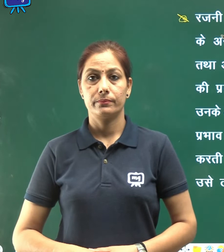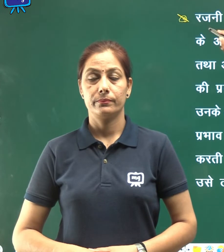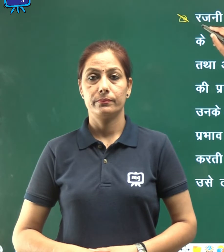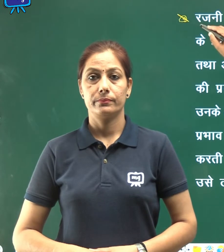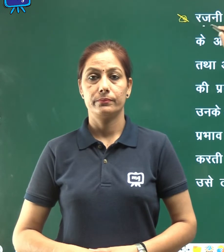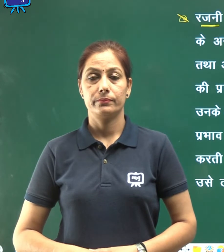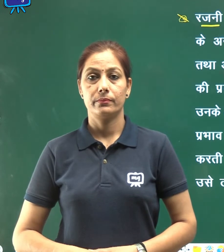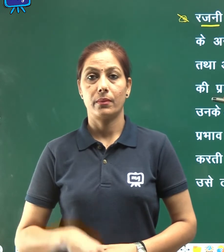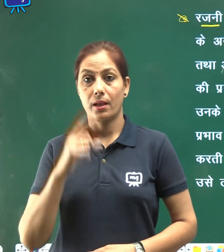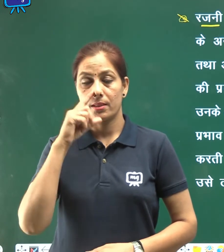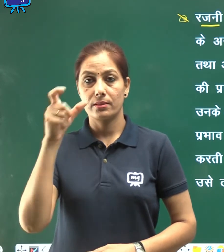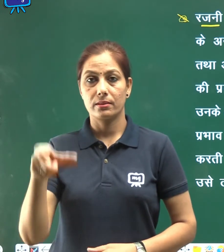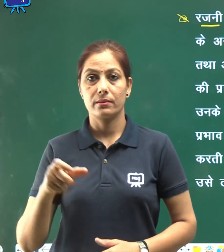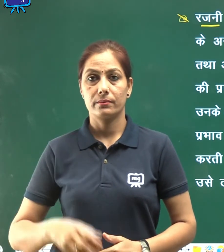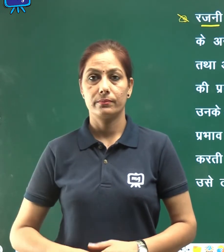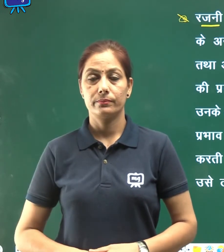रजनी